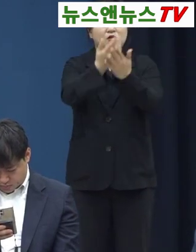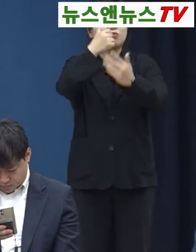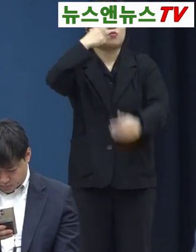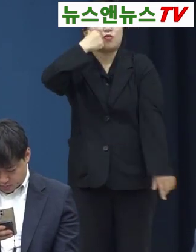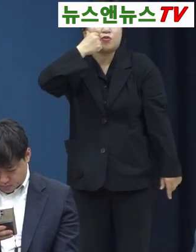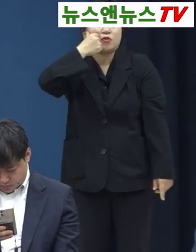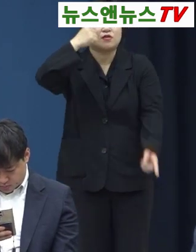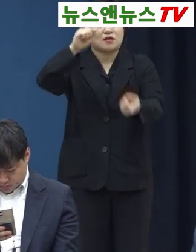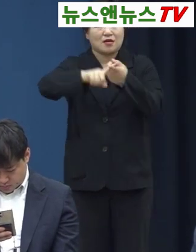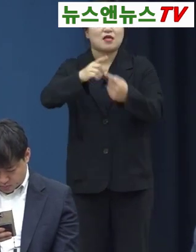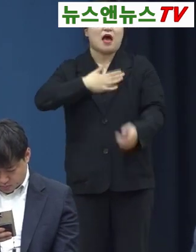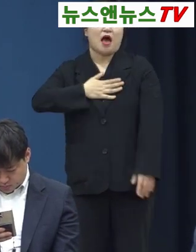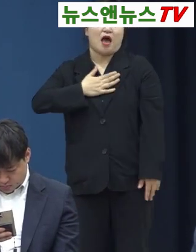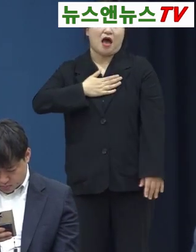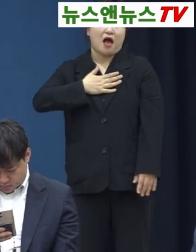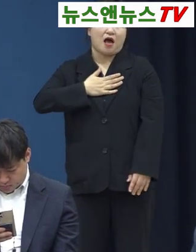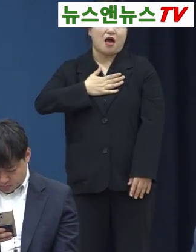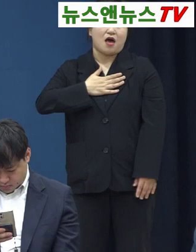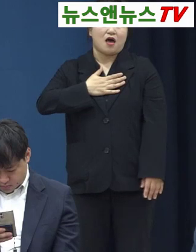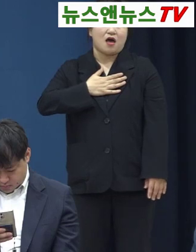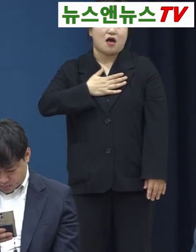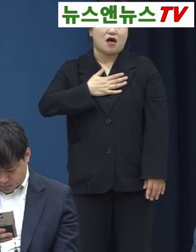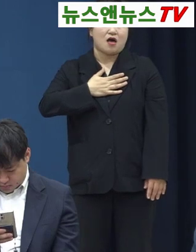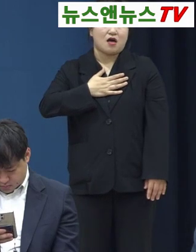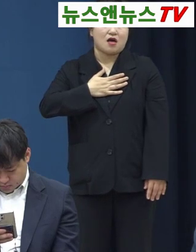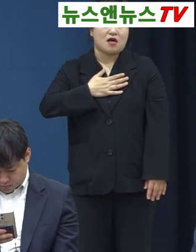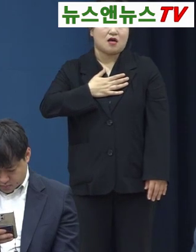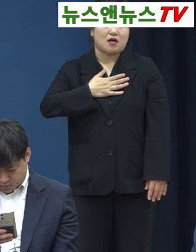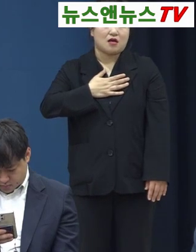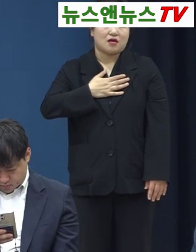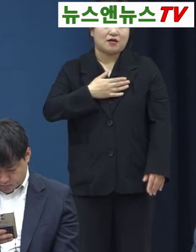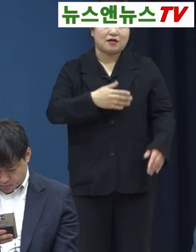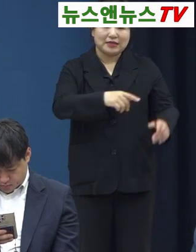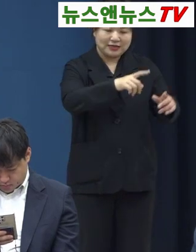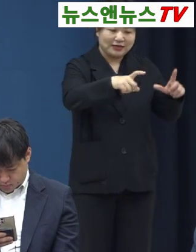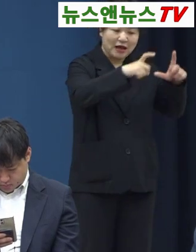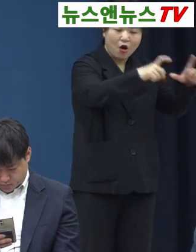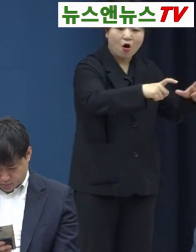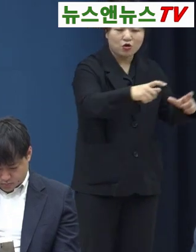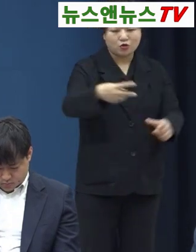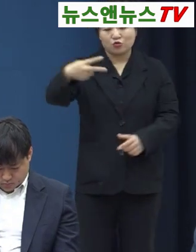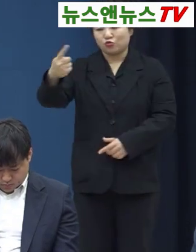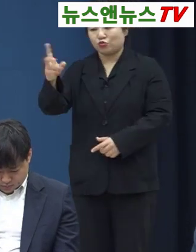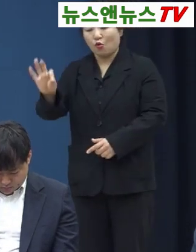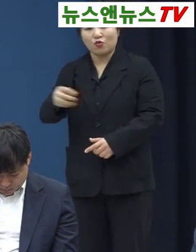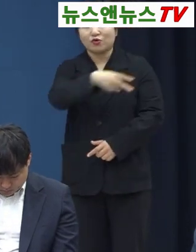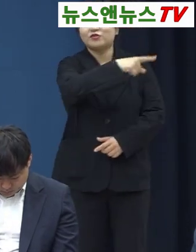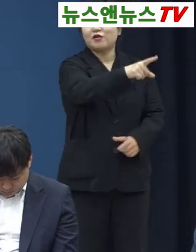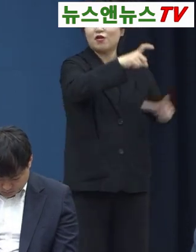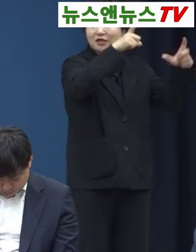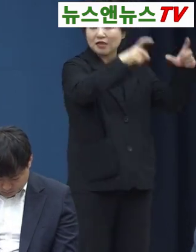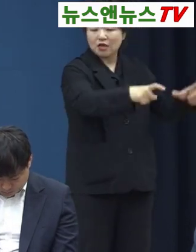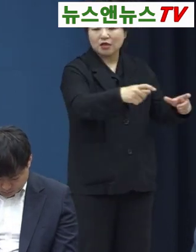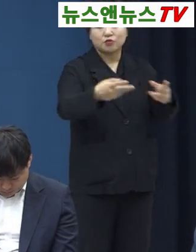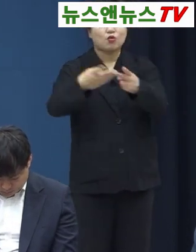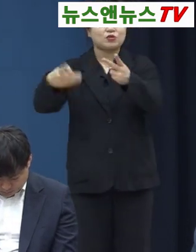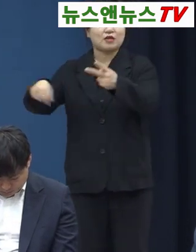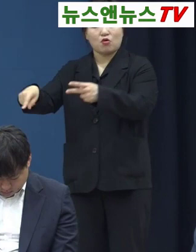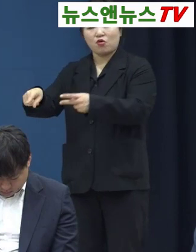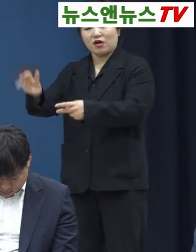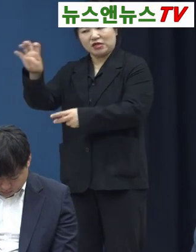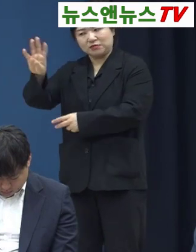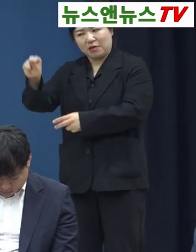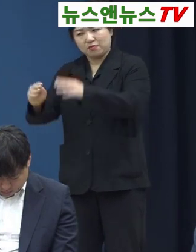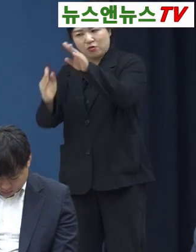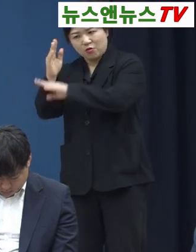대해서는 다들 인식하고 있을 거예요. 그래서 서쪽 지금까지는 저 동탄 신도시만 해도 40몇 명이